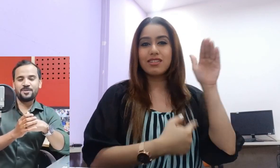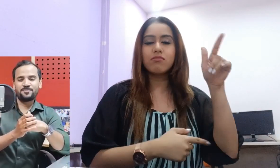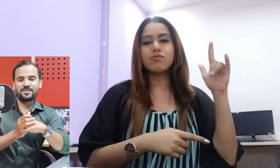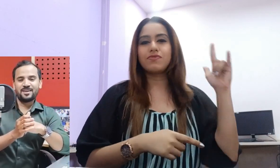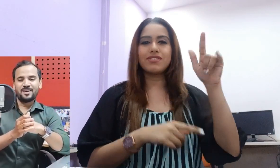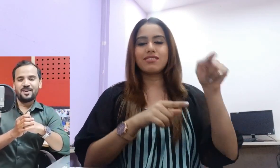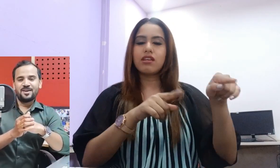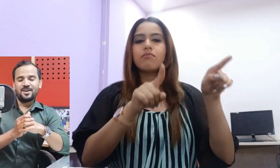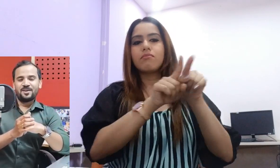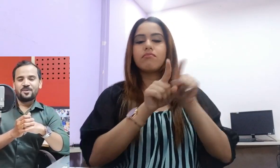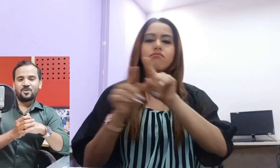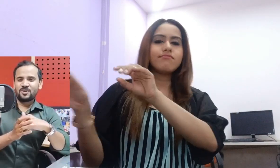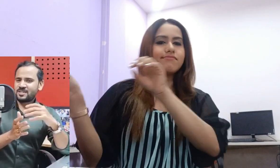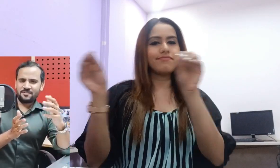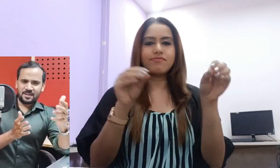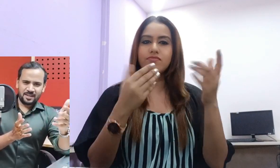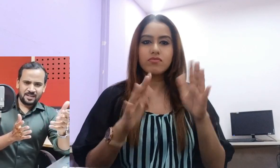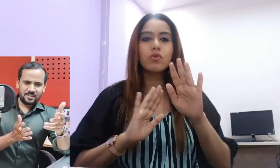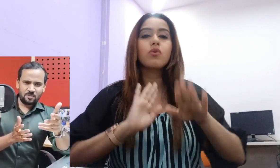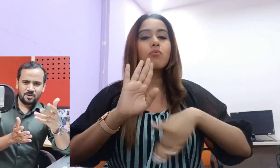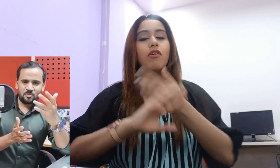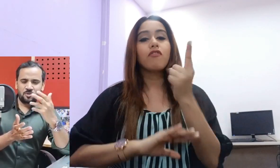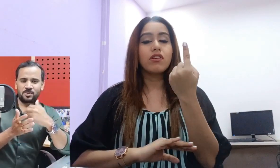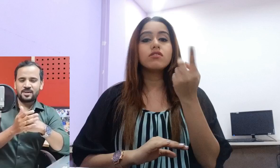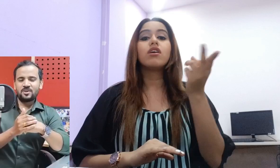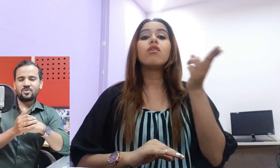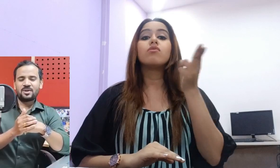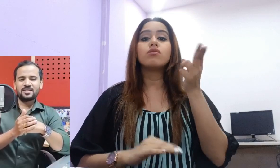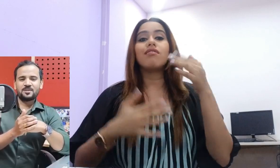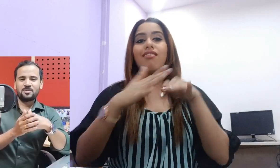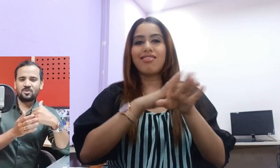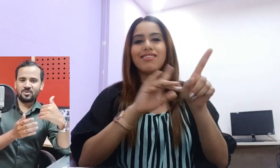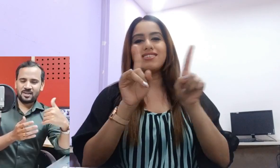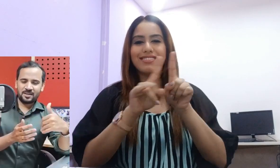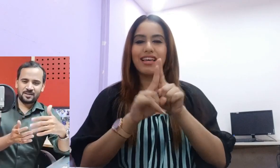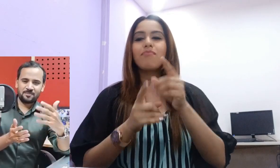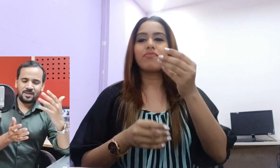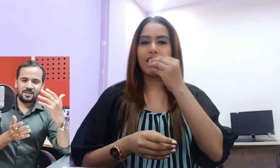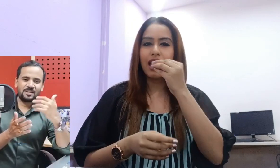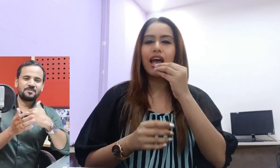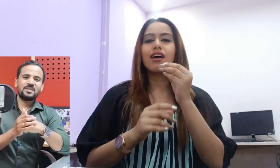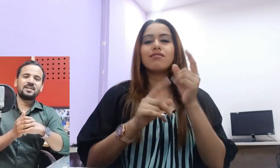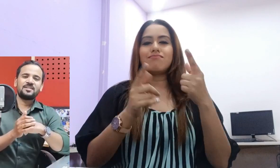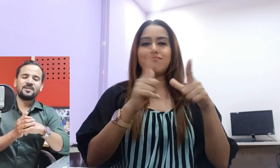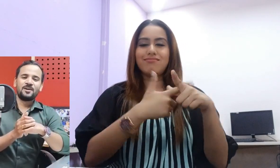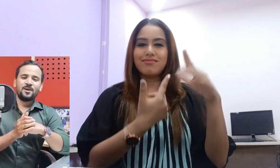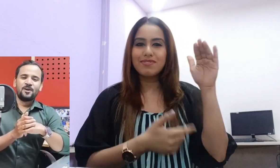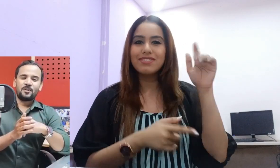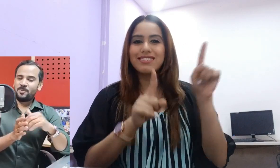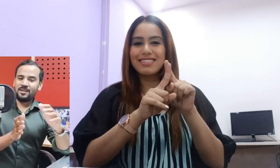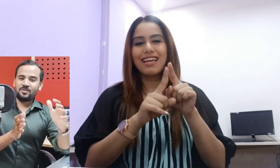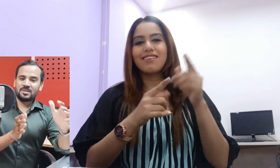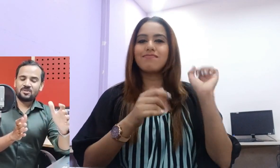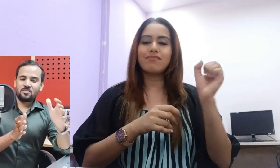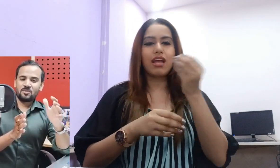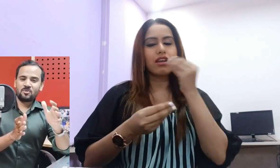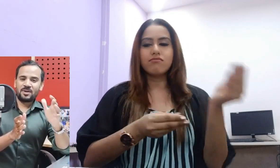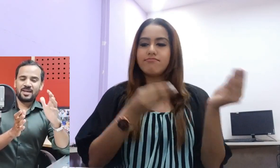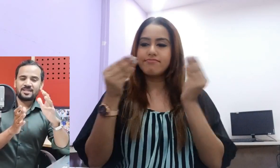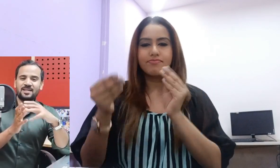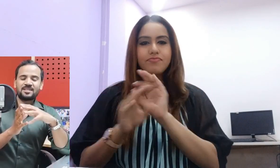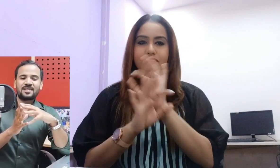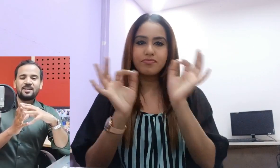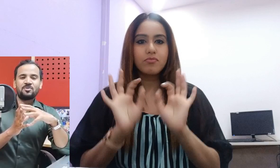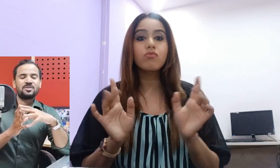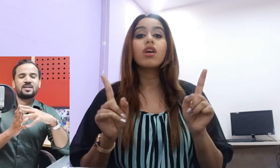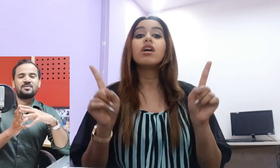इस काम में। तो उनको रिसीव करने के लिए जयपुर एयरपोर्ट पर गए और वहां से फिर उनको लेकर के अपने घर की तरफ जा रहे थे। तो पहले तो रेस्टोरेंट में उनको